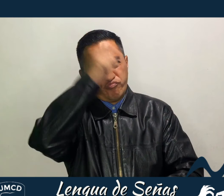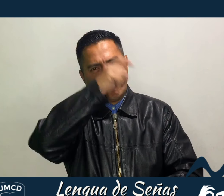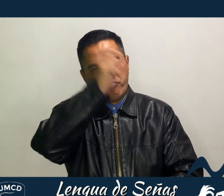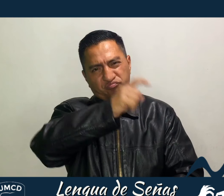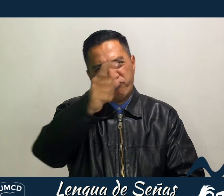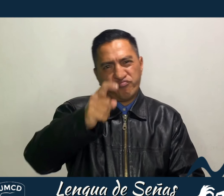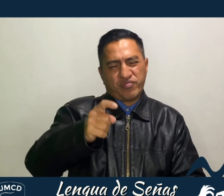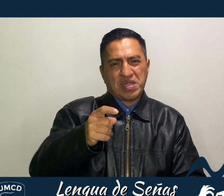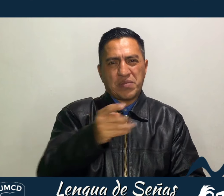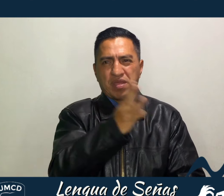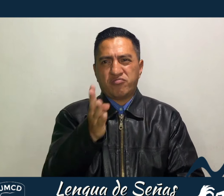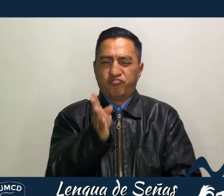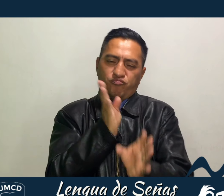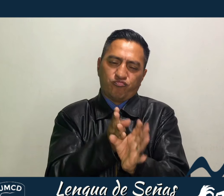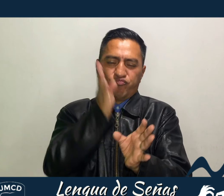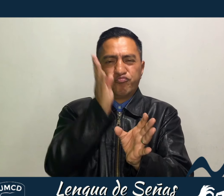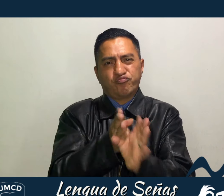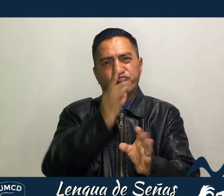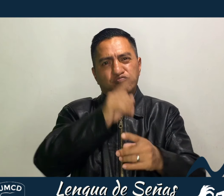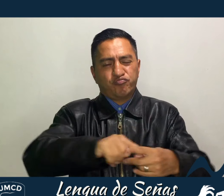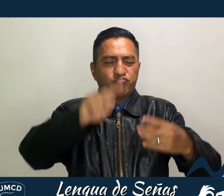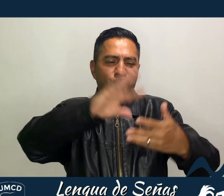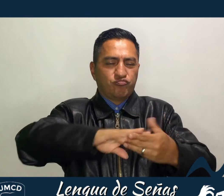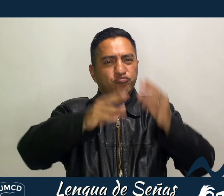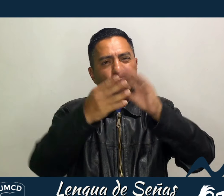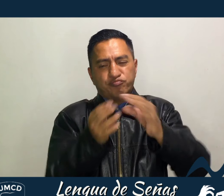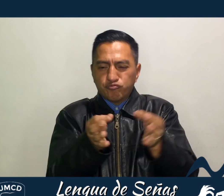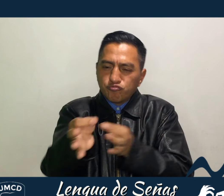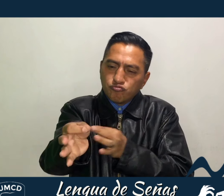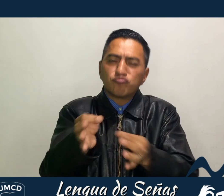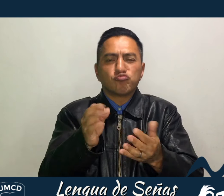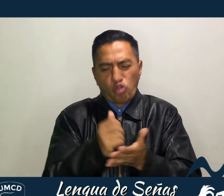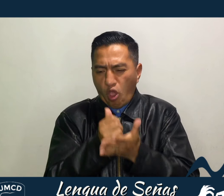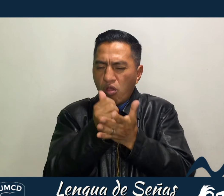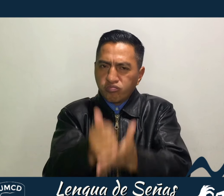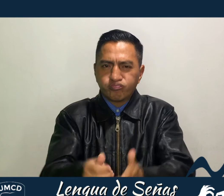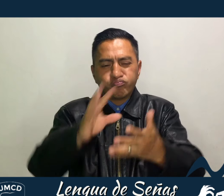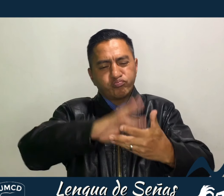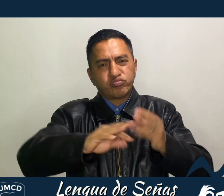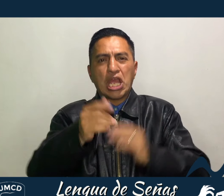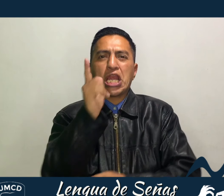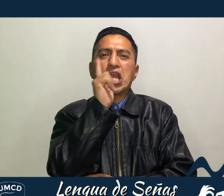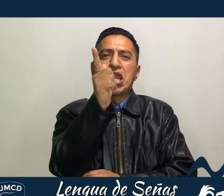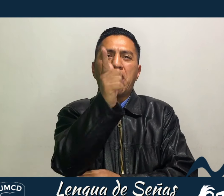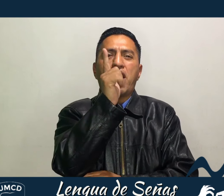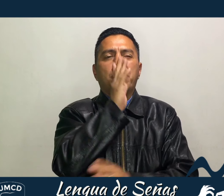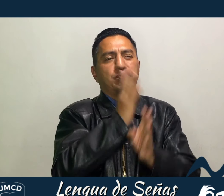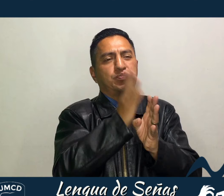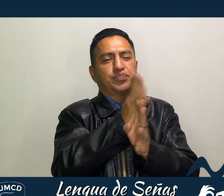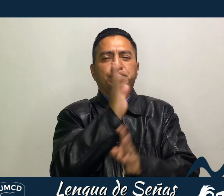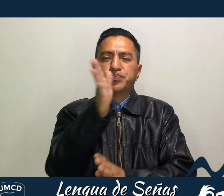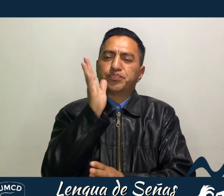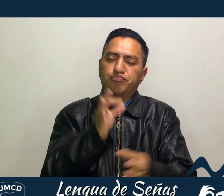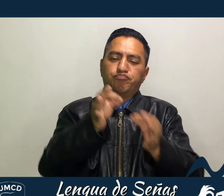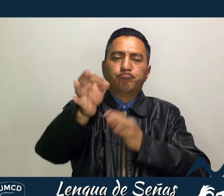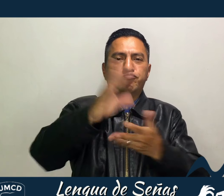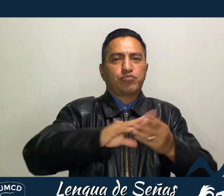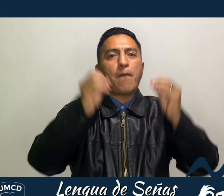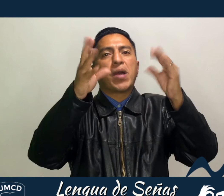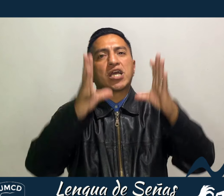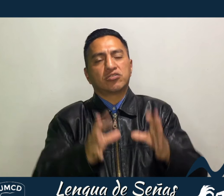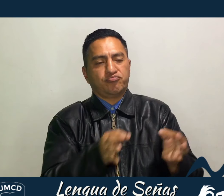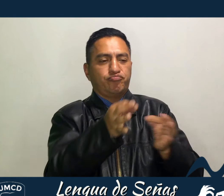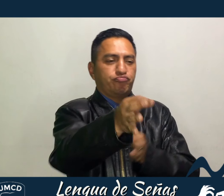la psicoterapia moderna o en charlas motivacionales de supuestos grandes líderes que se